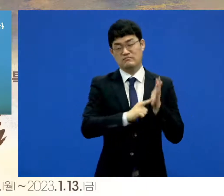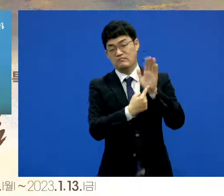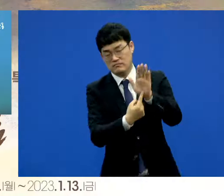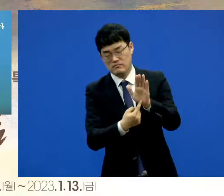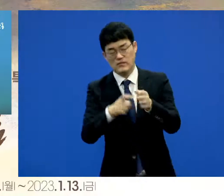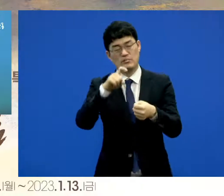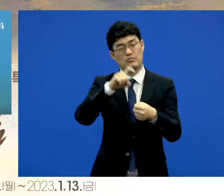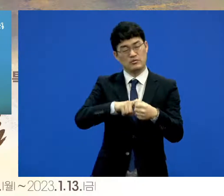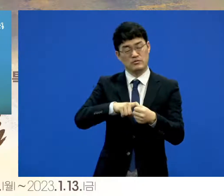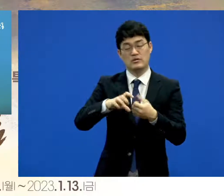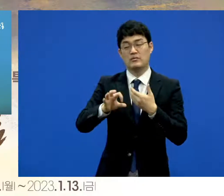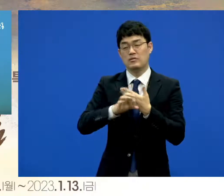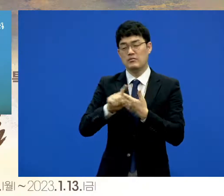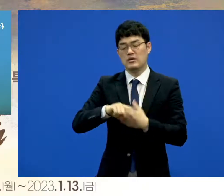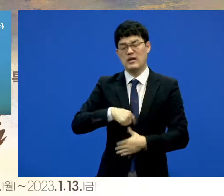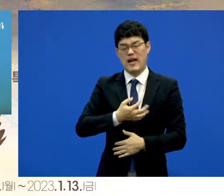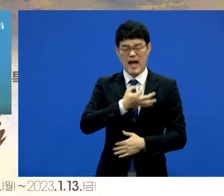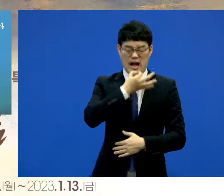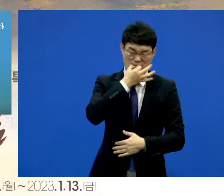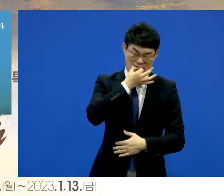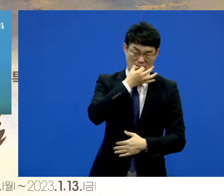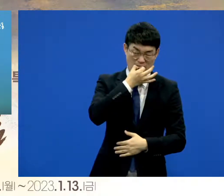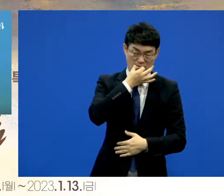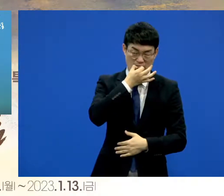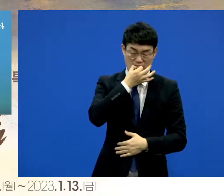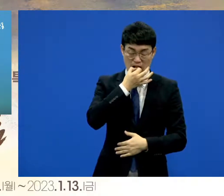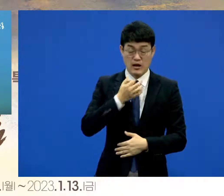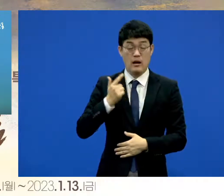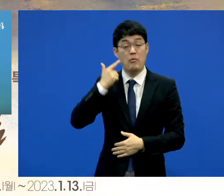목회도 자기 비즈니스가 될 수가 있습니다.